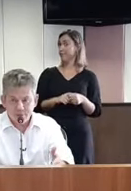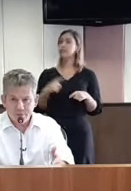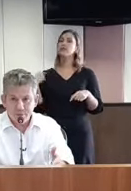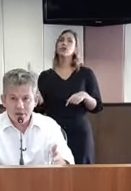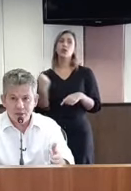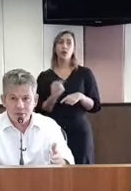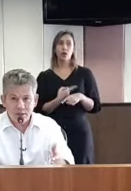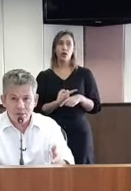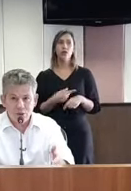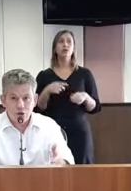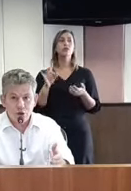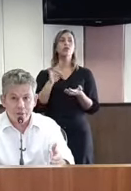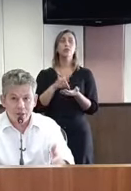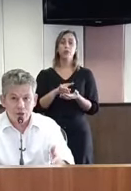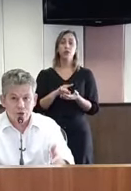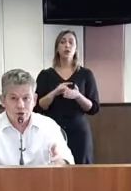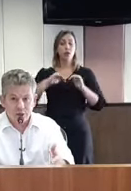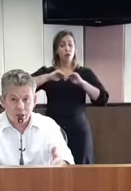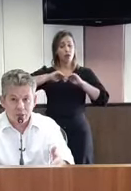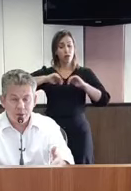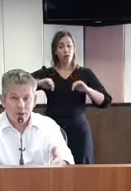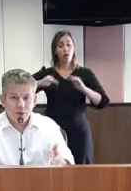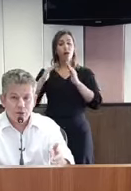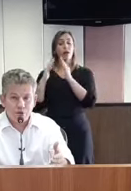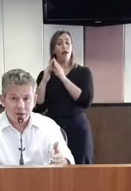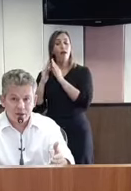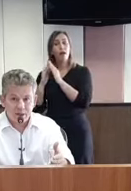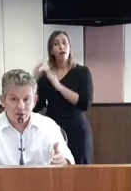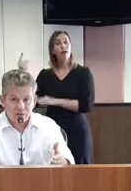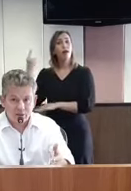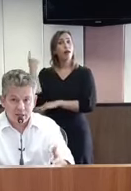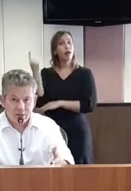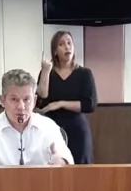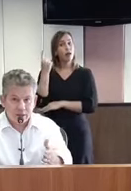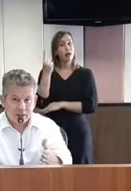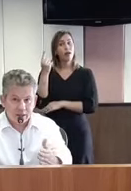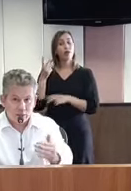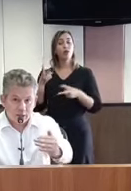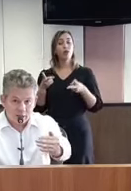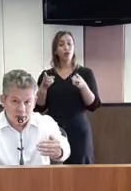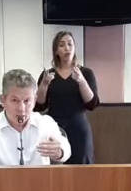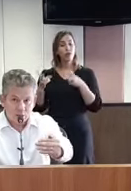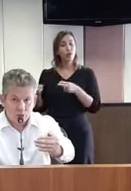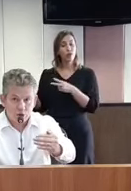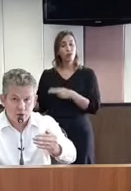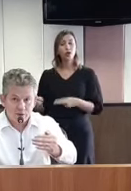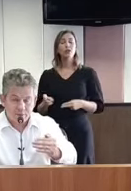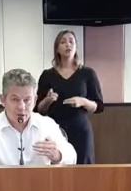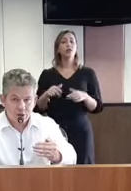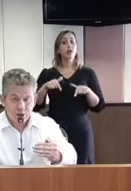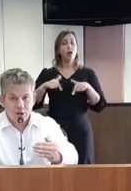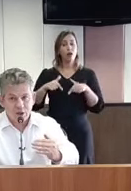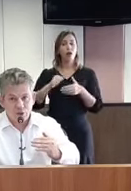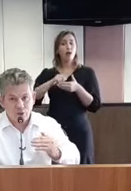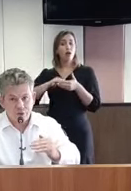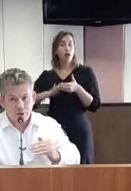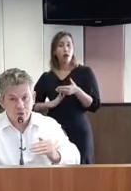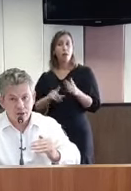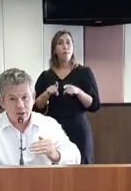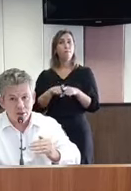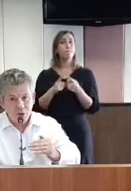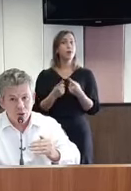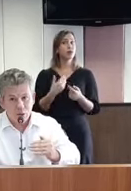Nós determinamos o isolamento social, suspendendo atividades, o decreto elenca tudo isso novamente, mas o